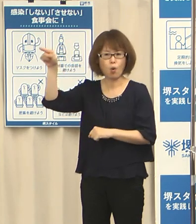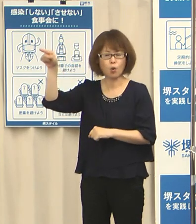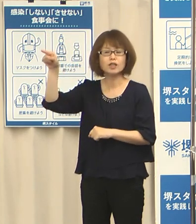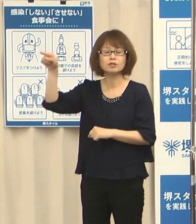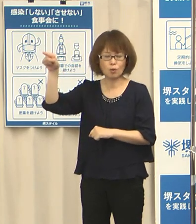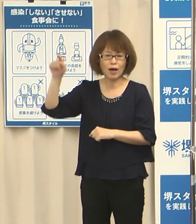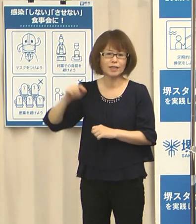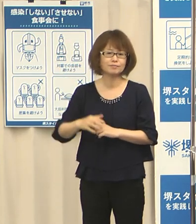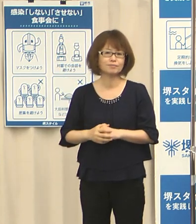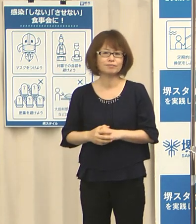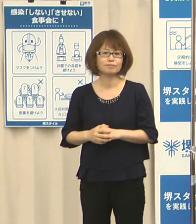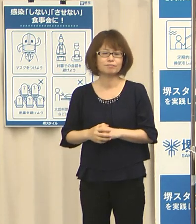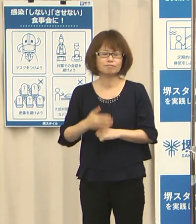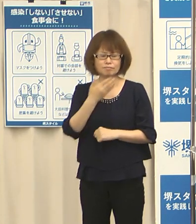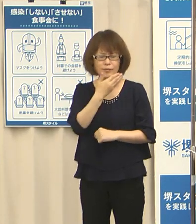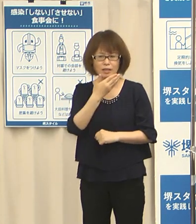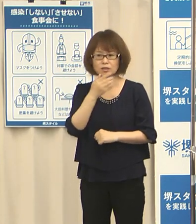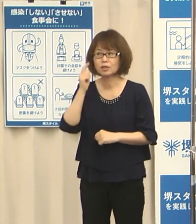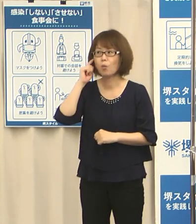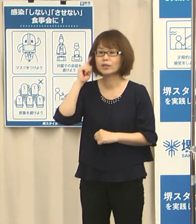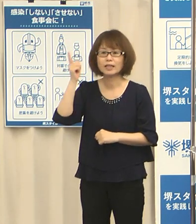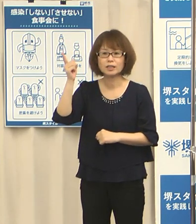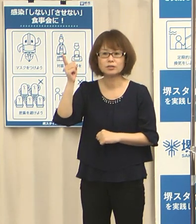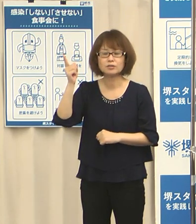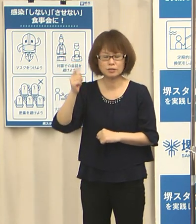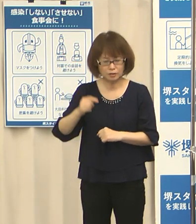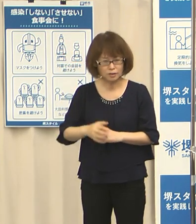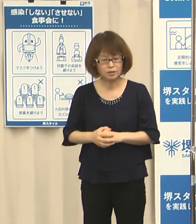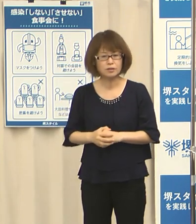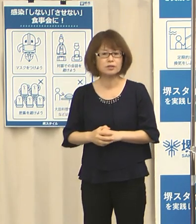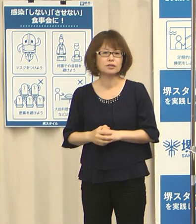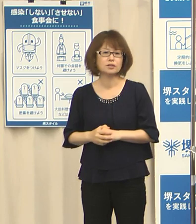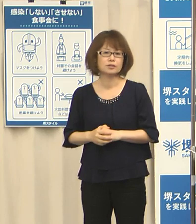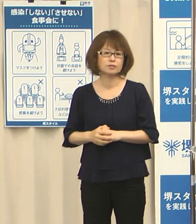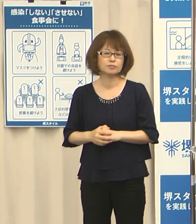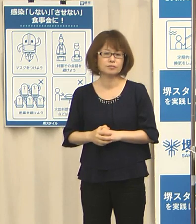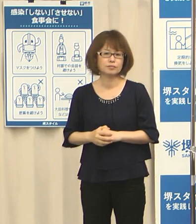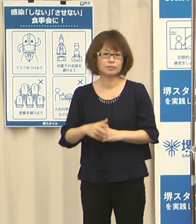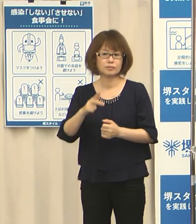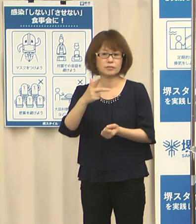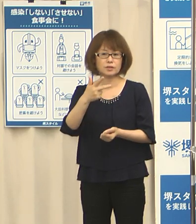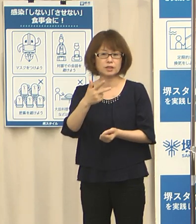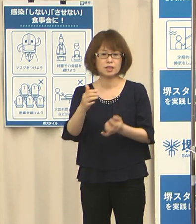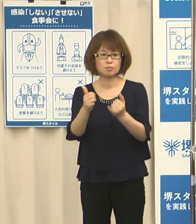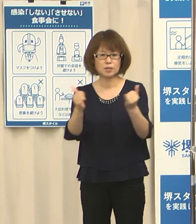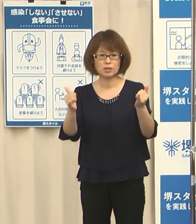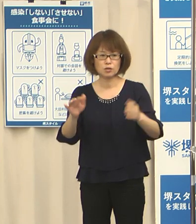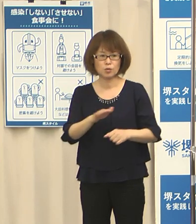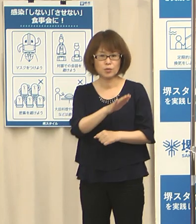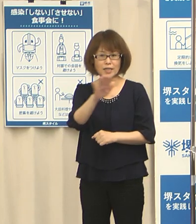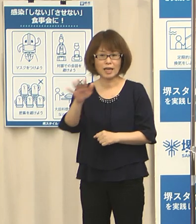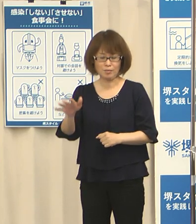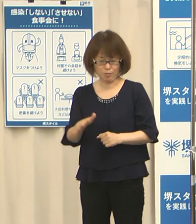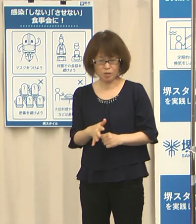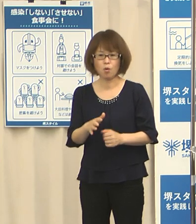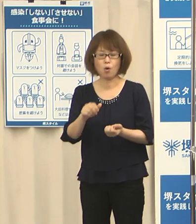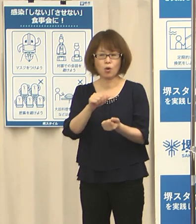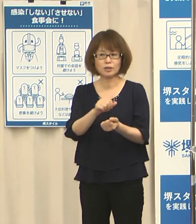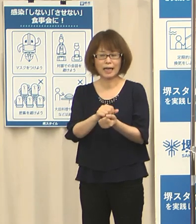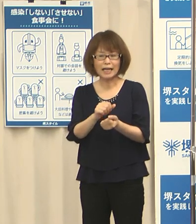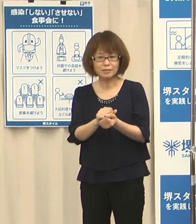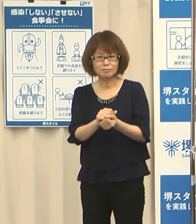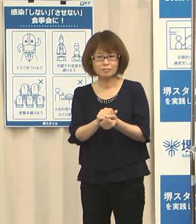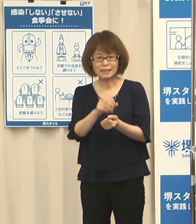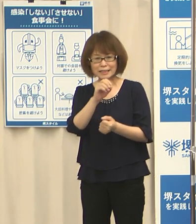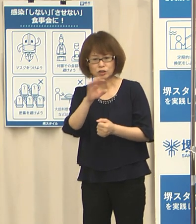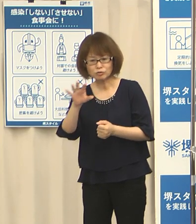こを重視をするんですが、まあ、あの市民の皆さんにもあの堺シグナルというのも並